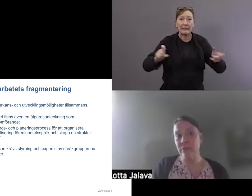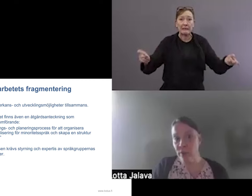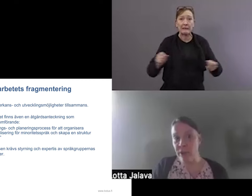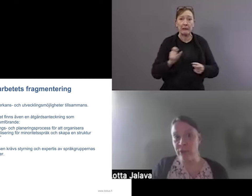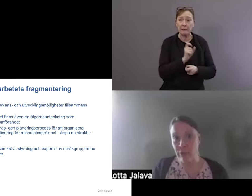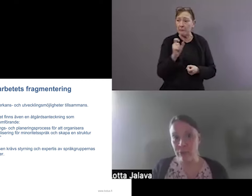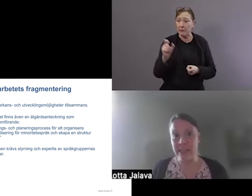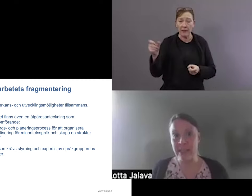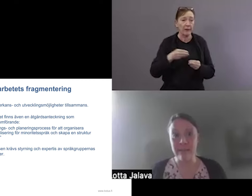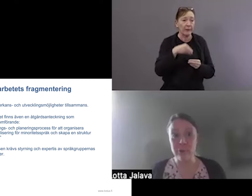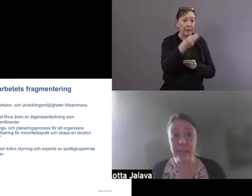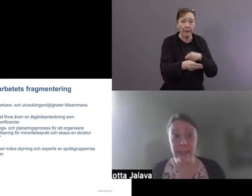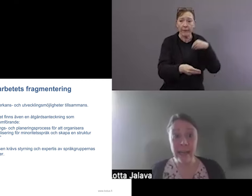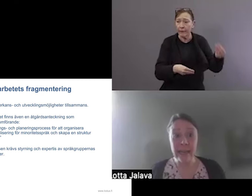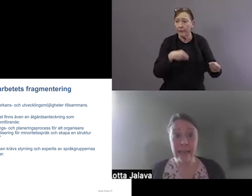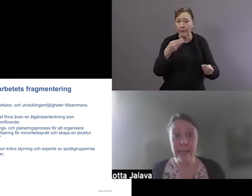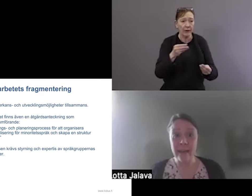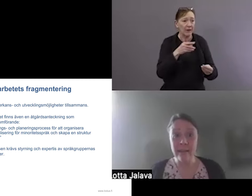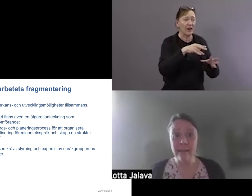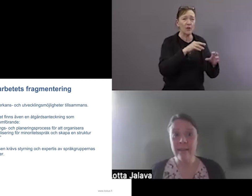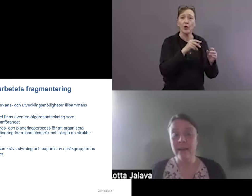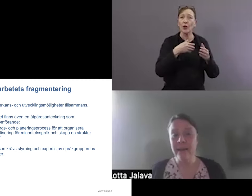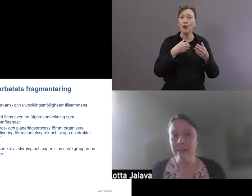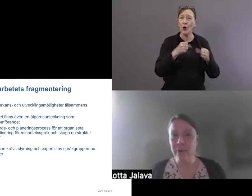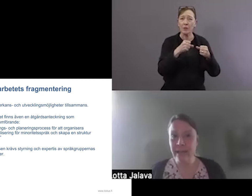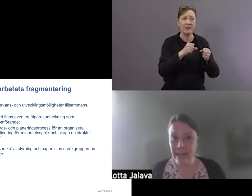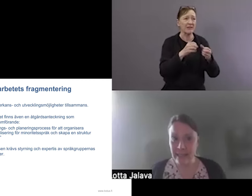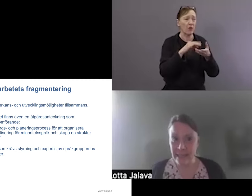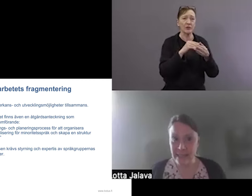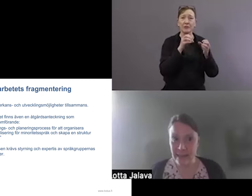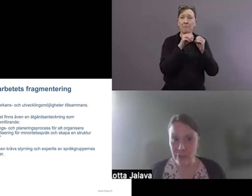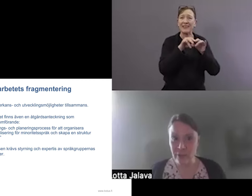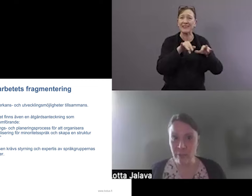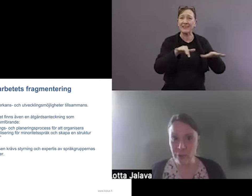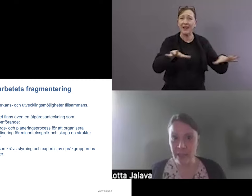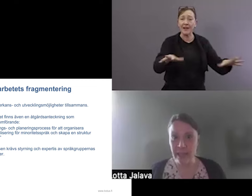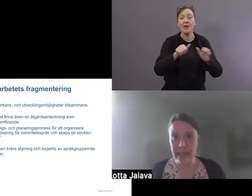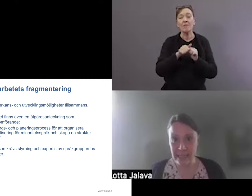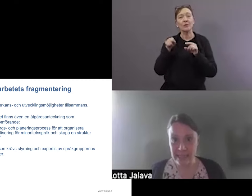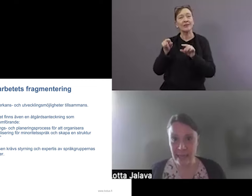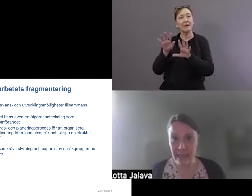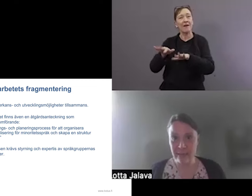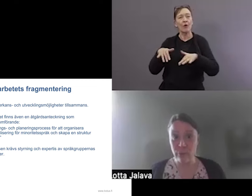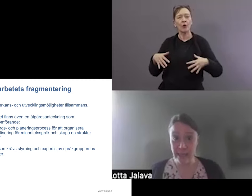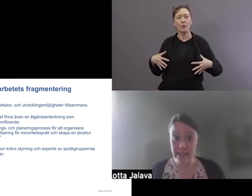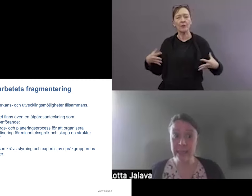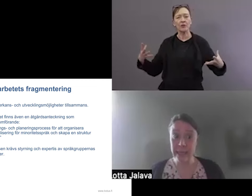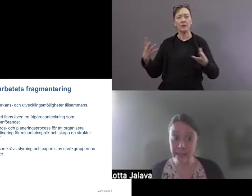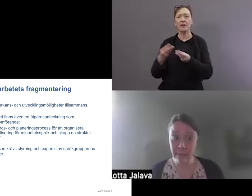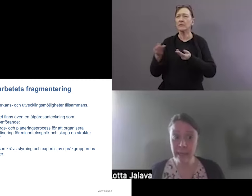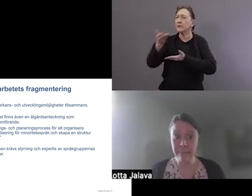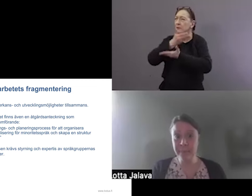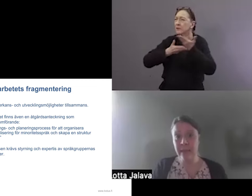kuitenkin toimijoita yhteisten tavoitteiden äärelle ja ainakin voidaan rakenteellisia asioita pohtia ja edistää